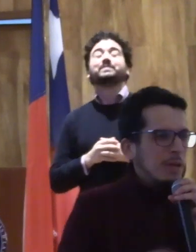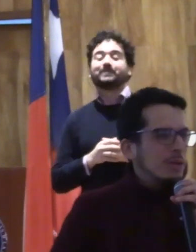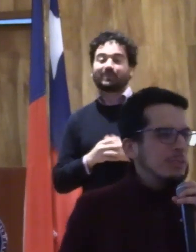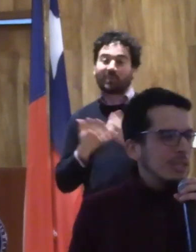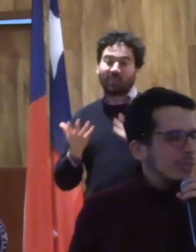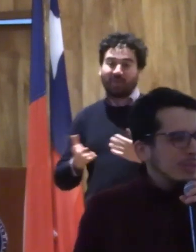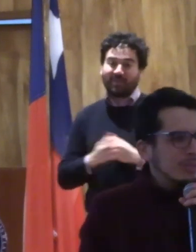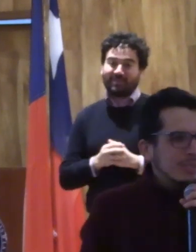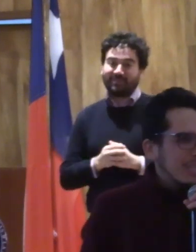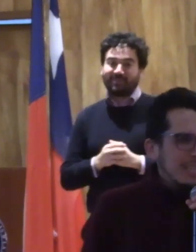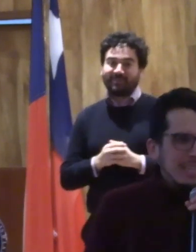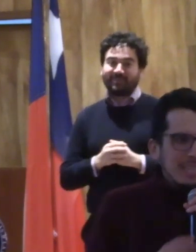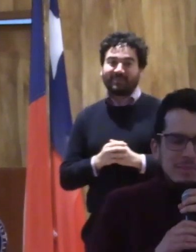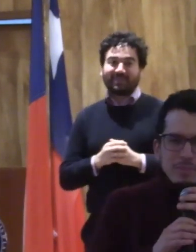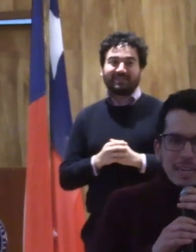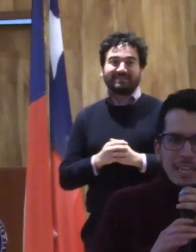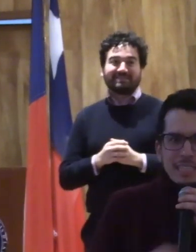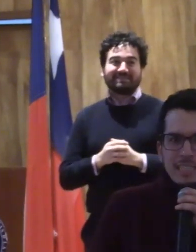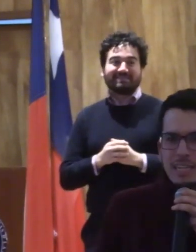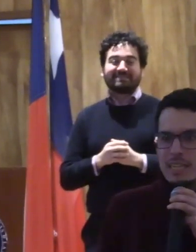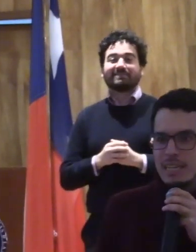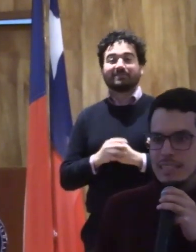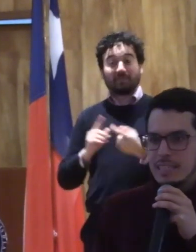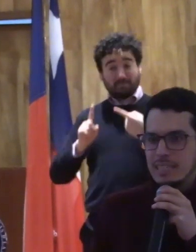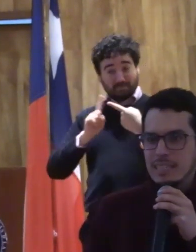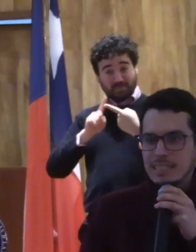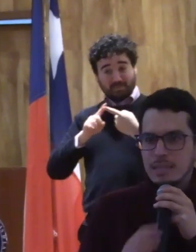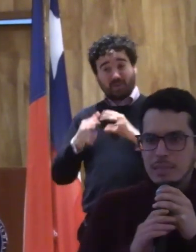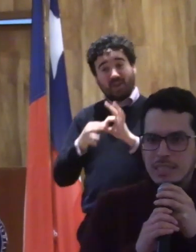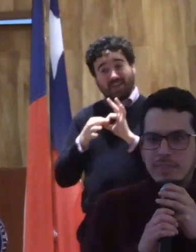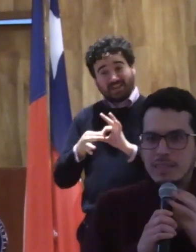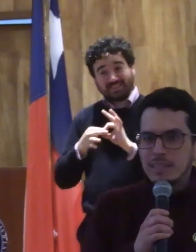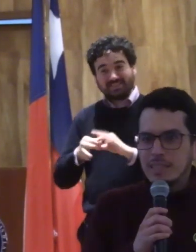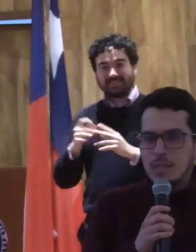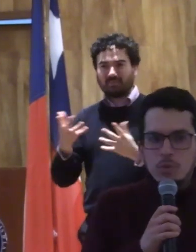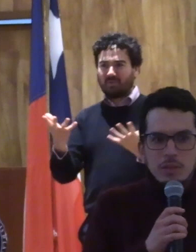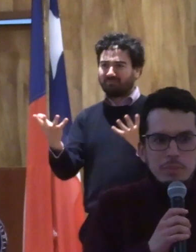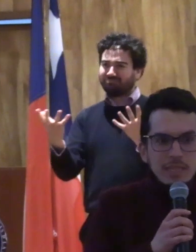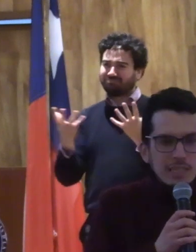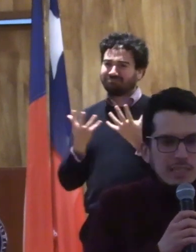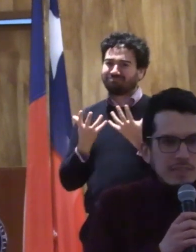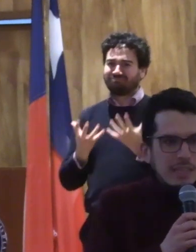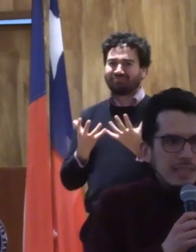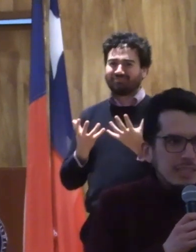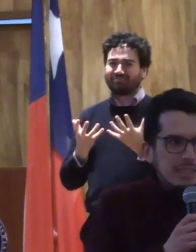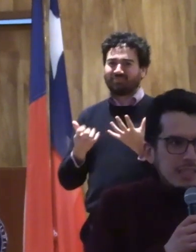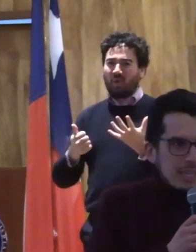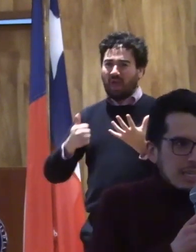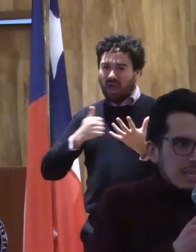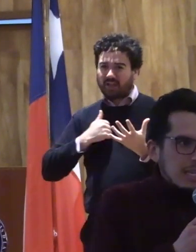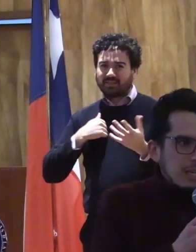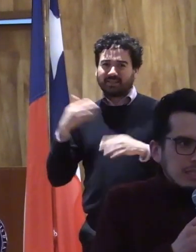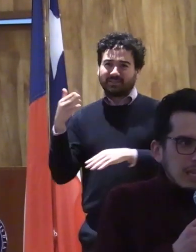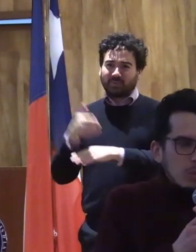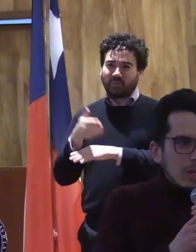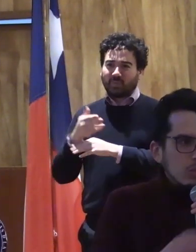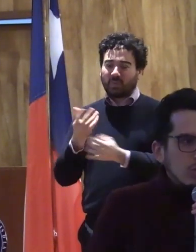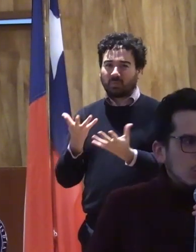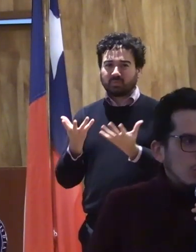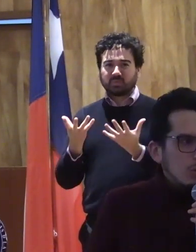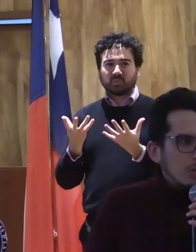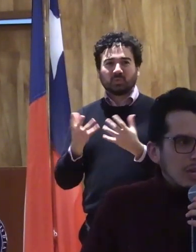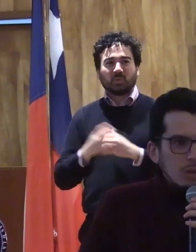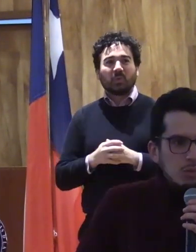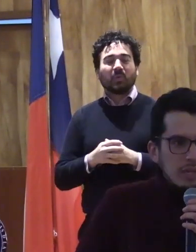Bueno, primero, ¿no es cierto?, agradecer la asistencia masiva que tenemos para esta actividad y saludar,